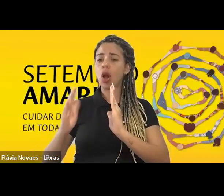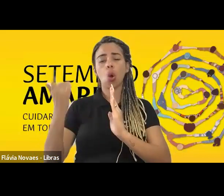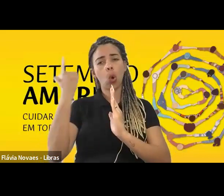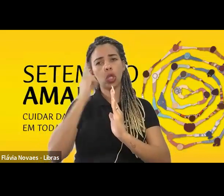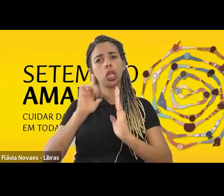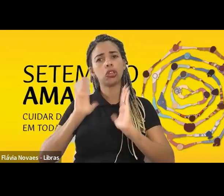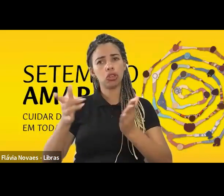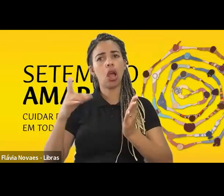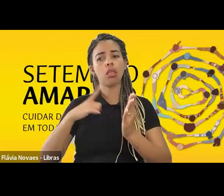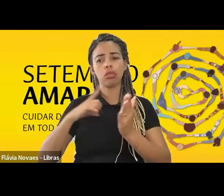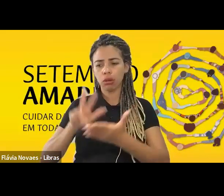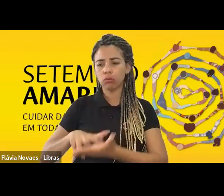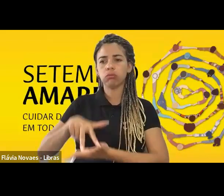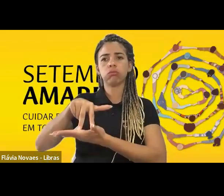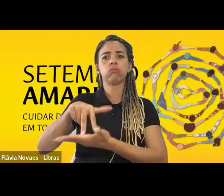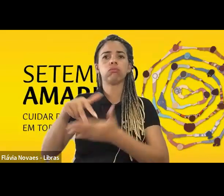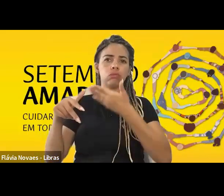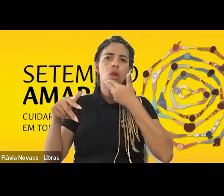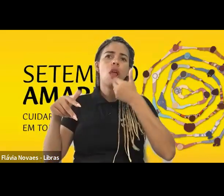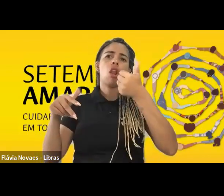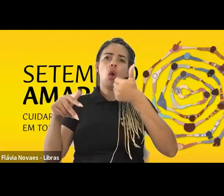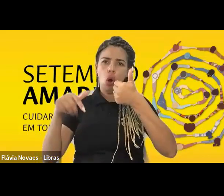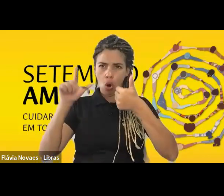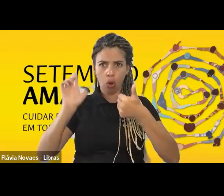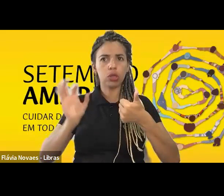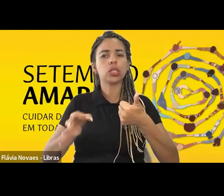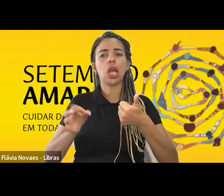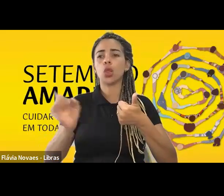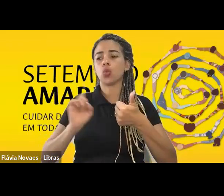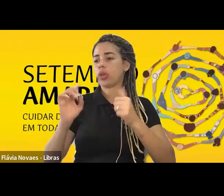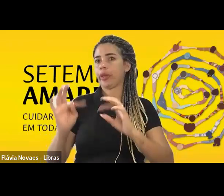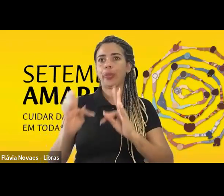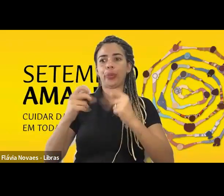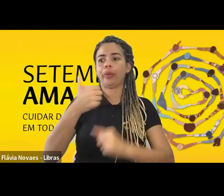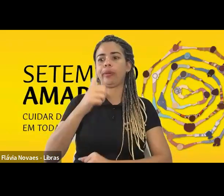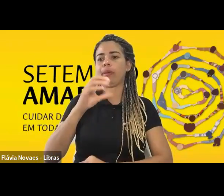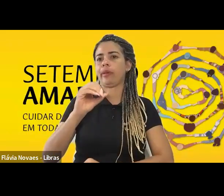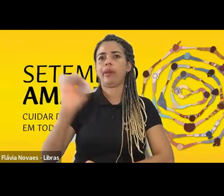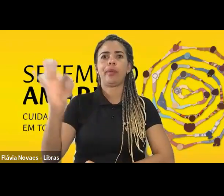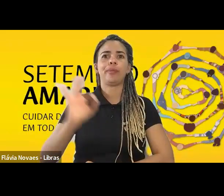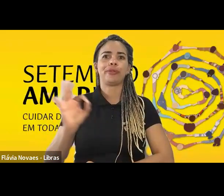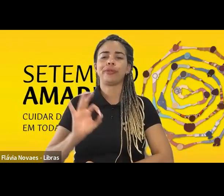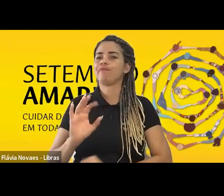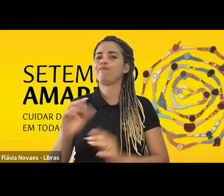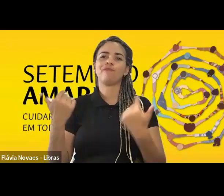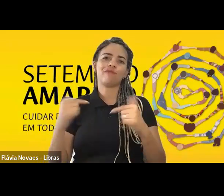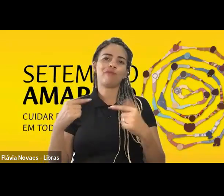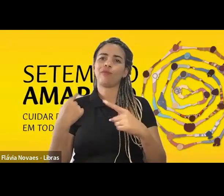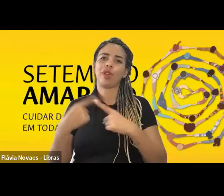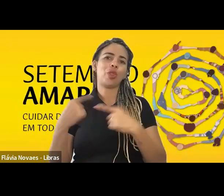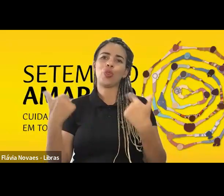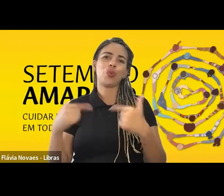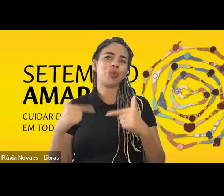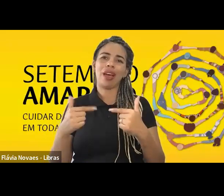um grau de autonomia muito maior. Não há uma autonomia plena, porque isso nunca vai existir na vida do ser humano. Nós somos